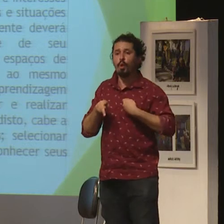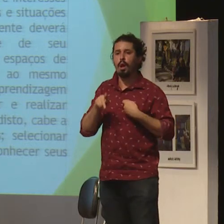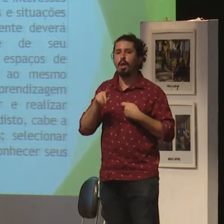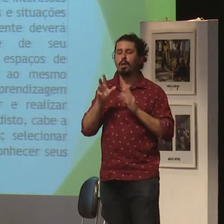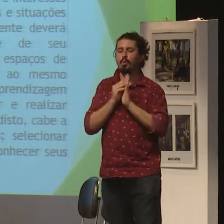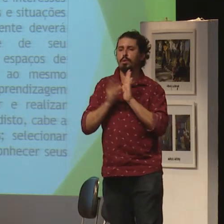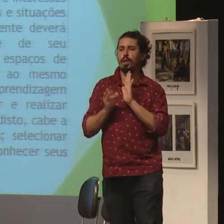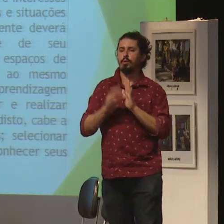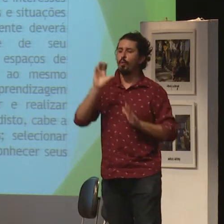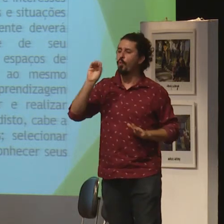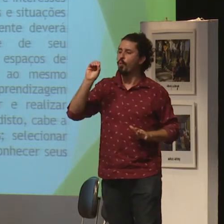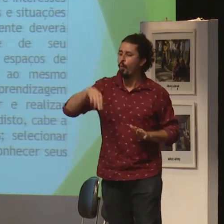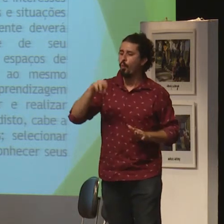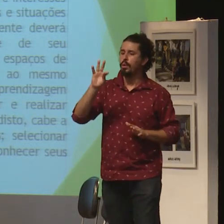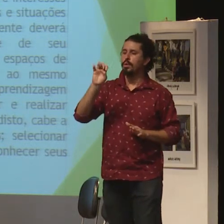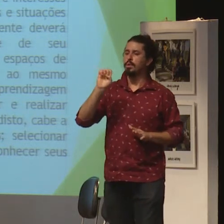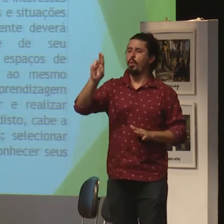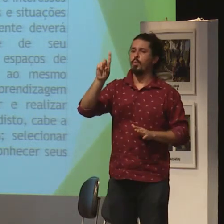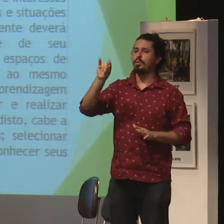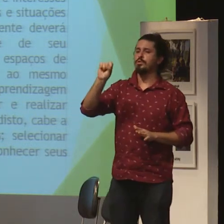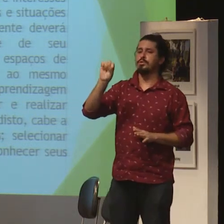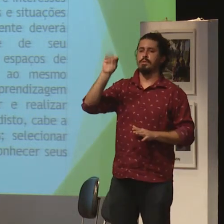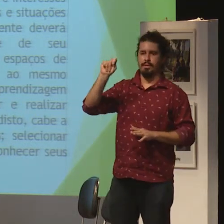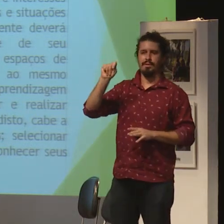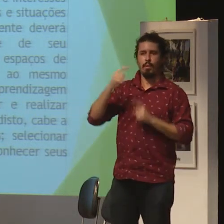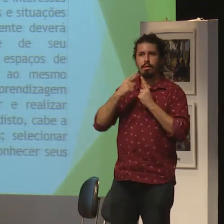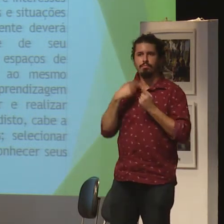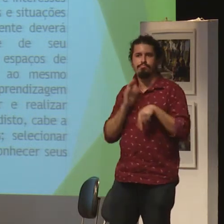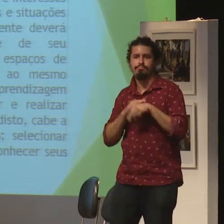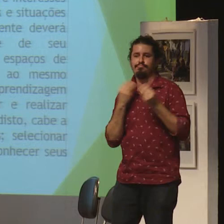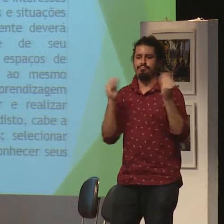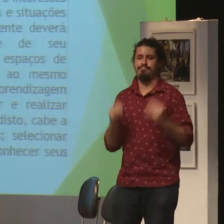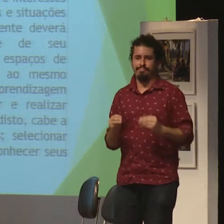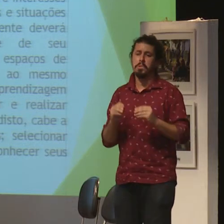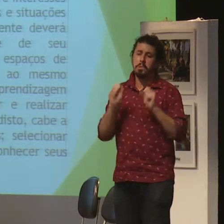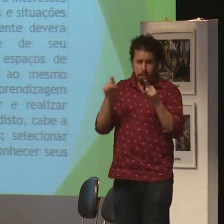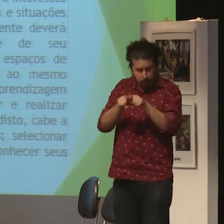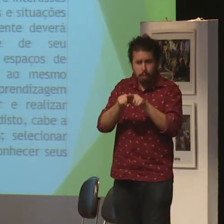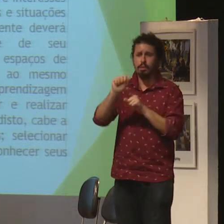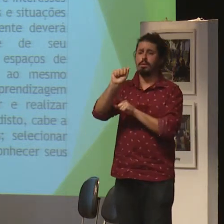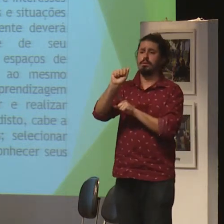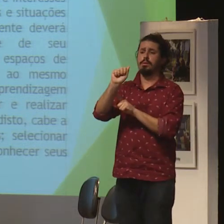O sinal do professor seria o conteúdo. O conteudista, ele teria que colocar também,